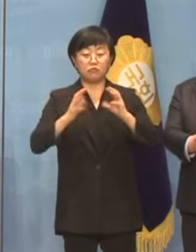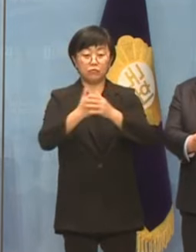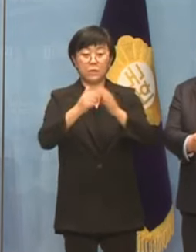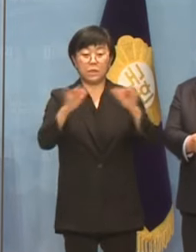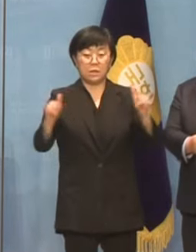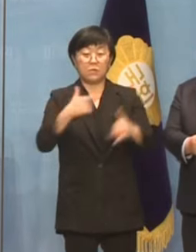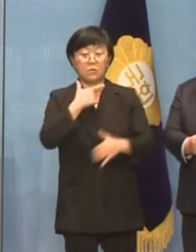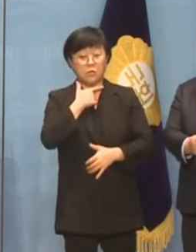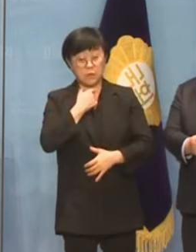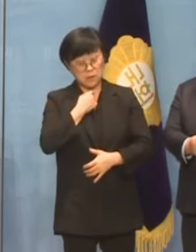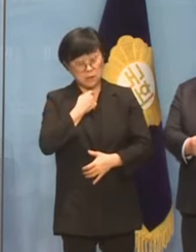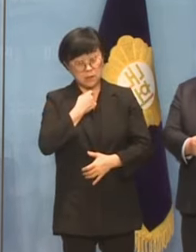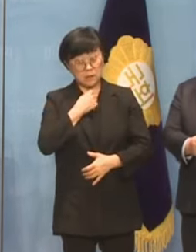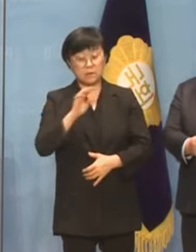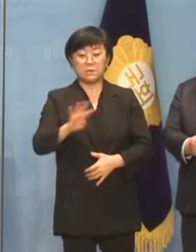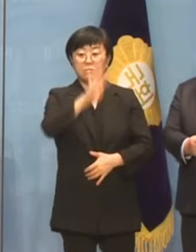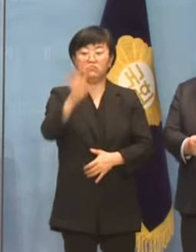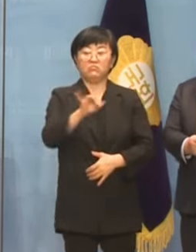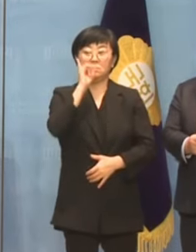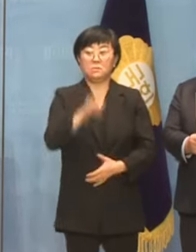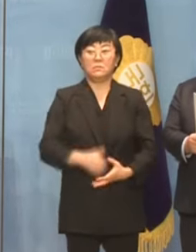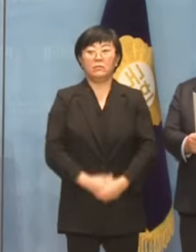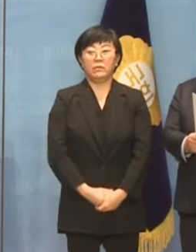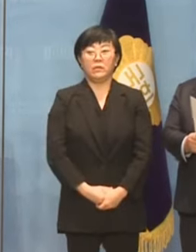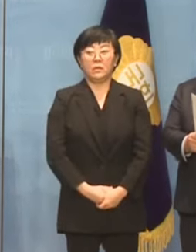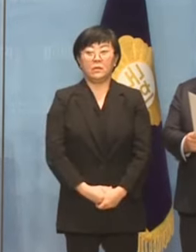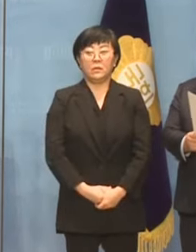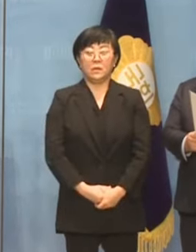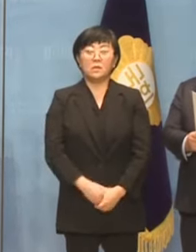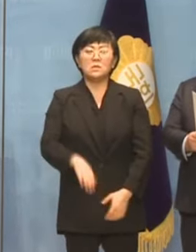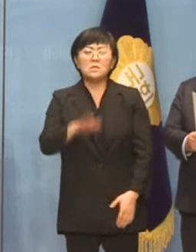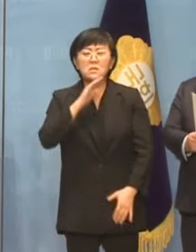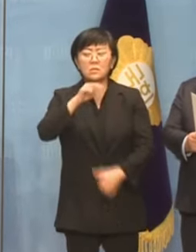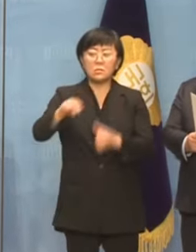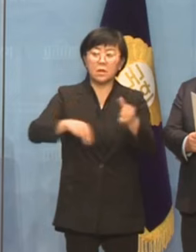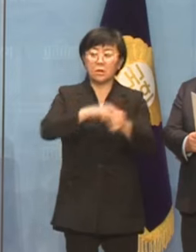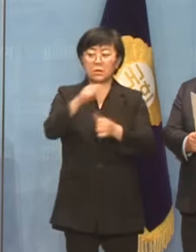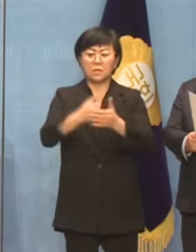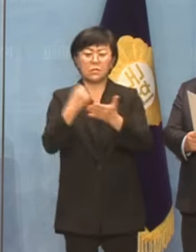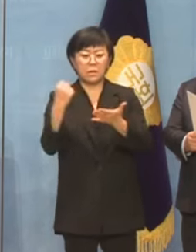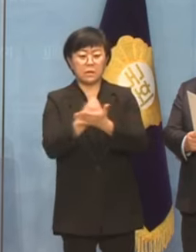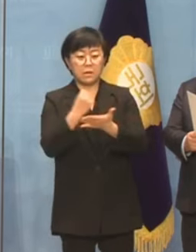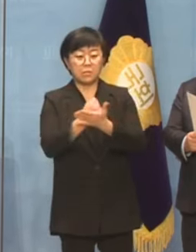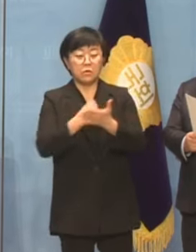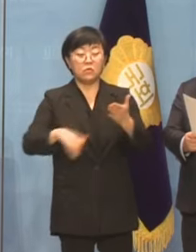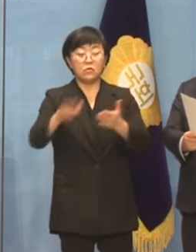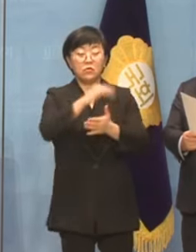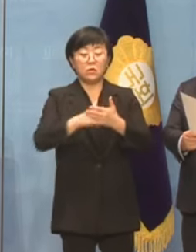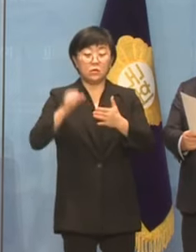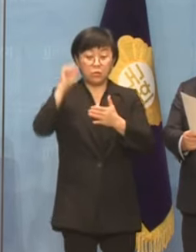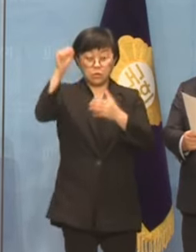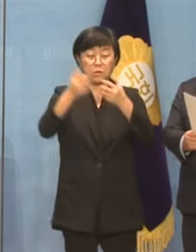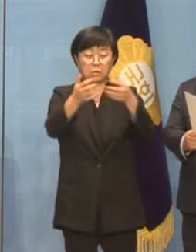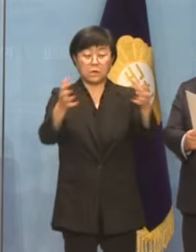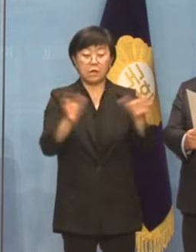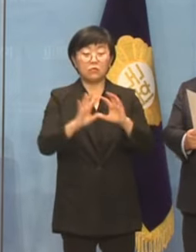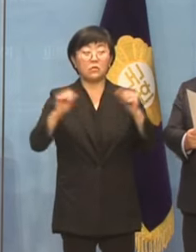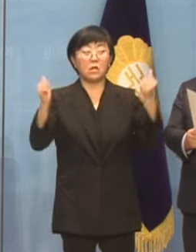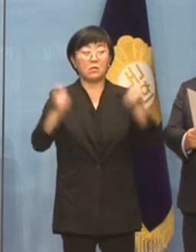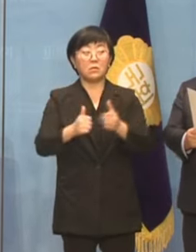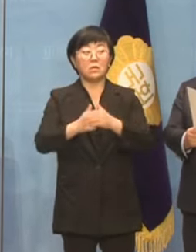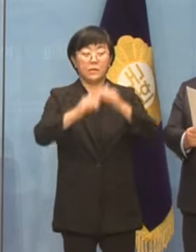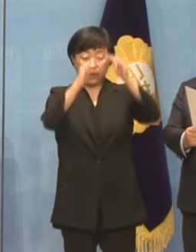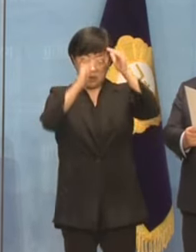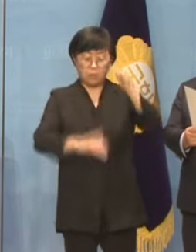국민이 바랄지 의문이 듭니다. 작금의 이런 상황을 개탄하며 우리 농성단 의원들은